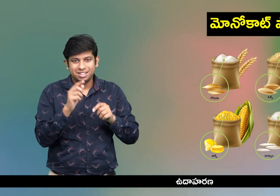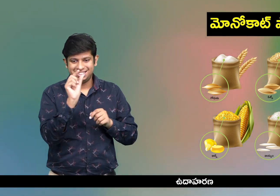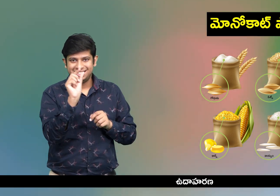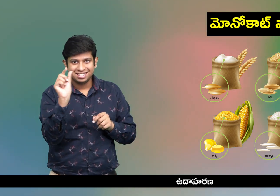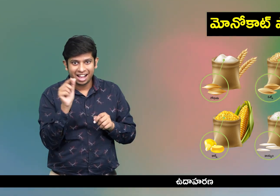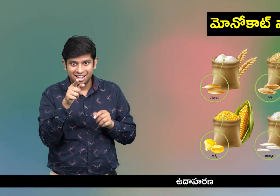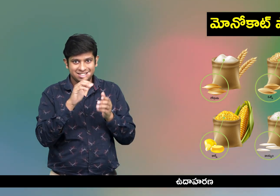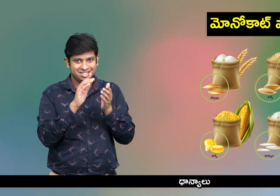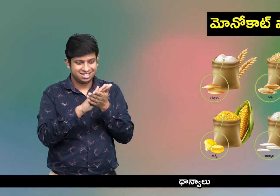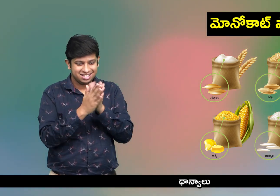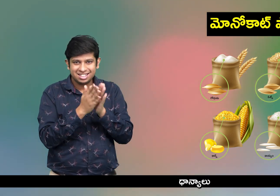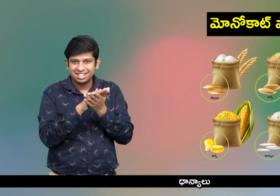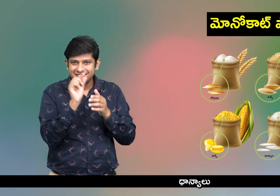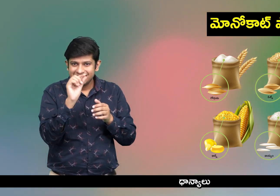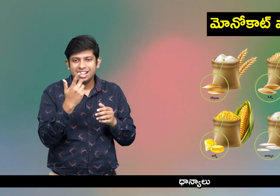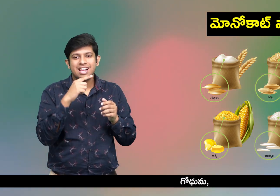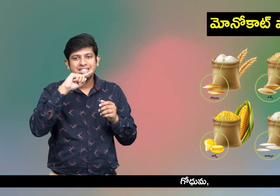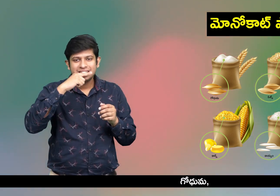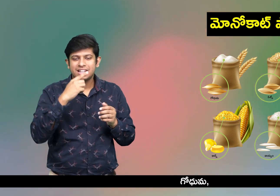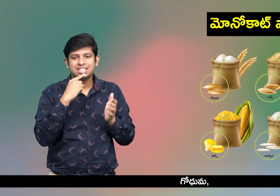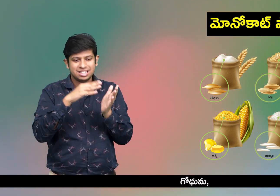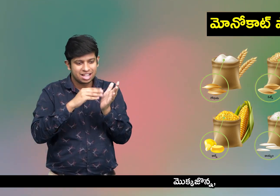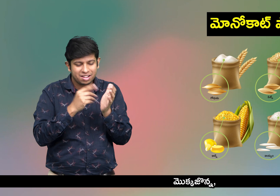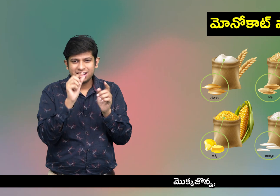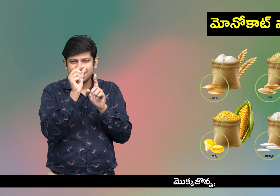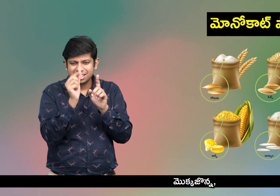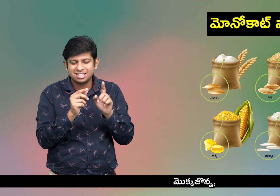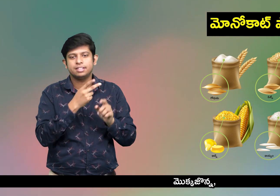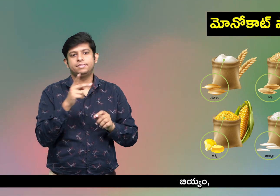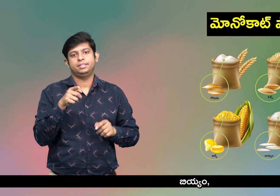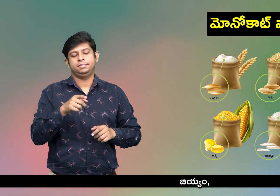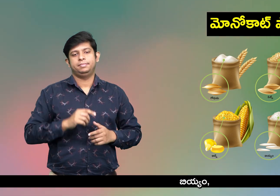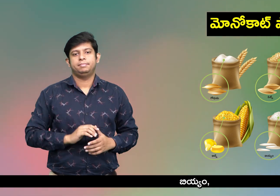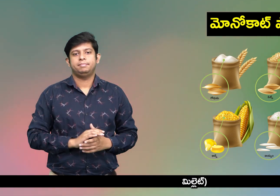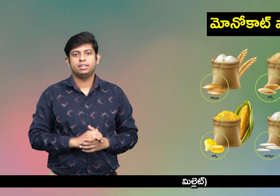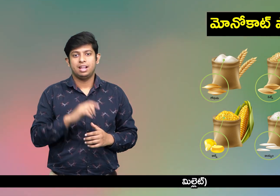ఉదాహరణ ధాన్యాలు, గోధుమ, మొక్కజొన్న, బియ్యం, మిల్లెట్,